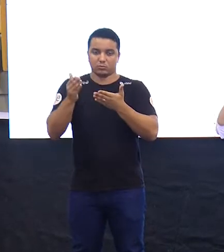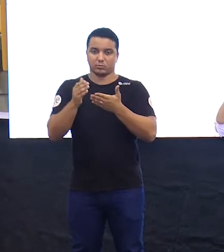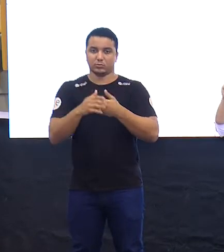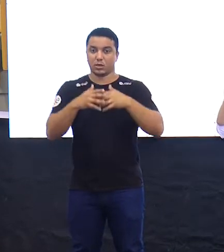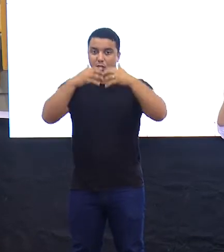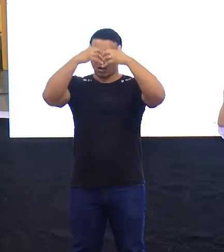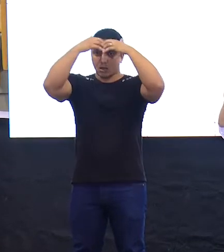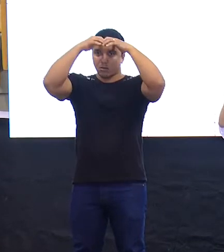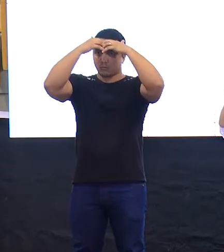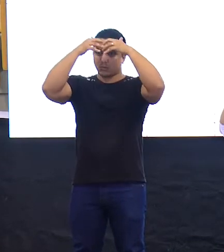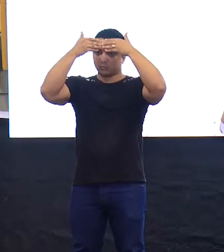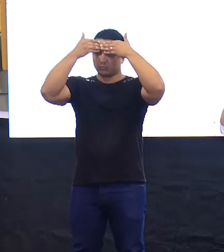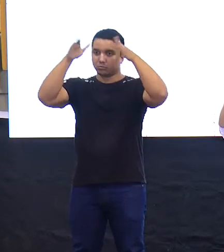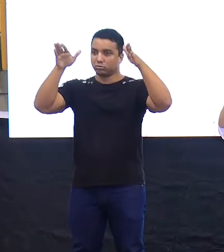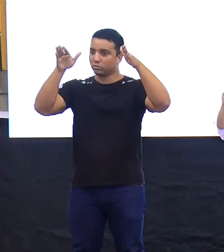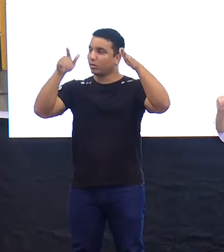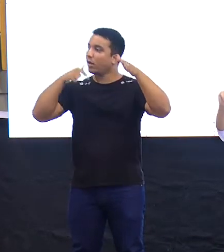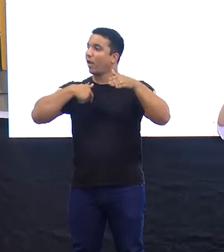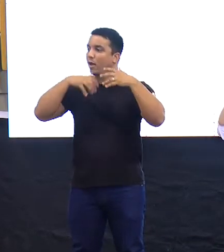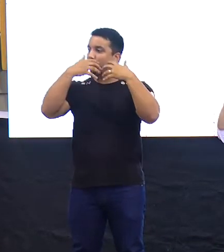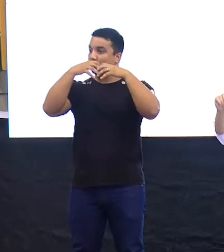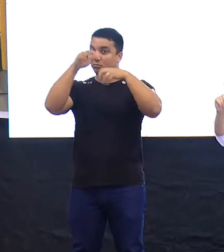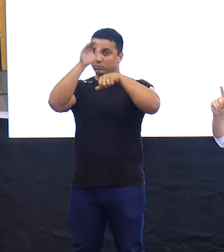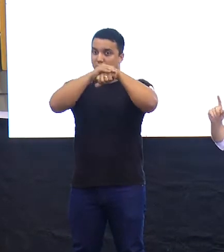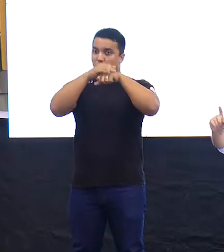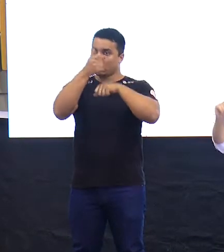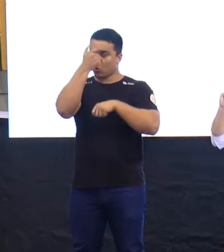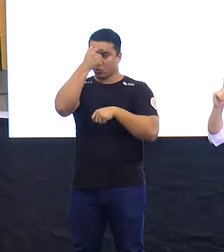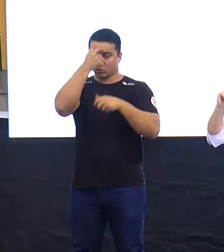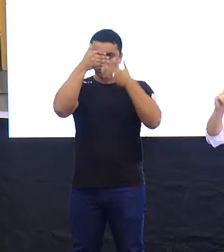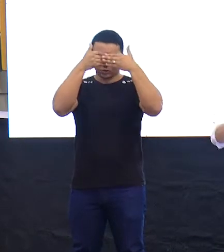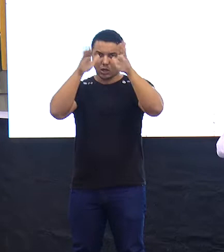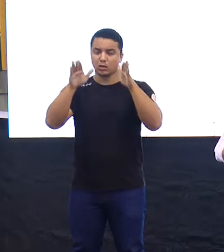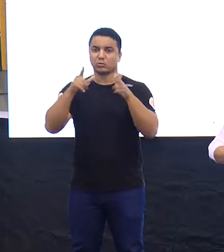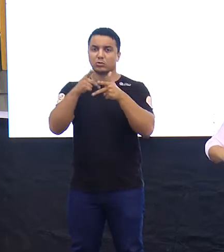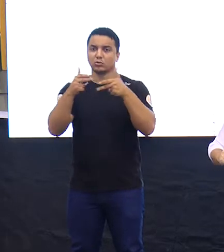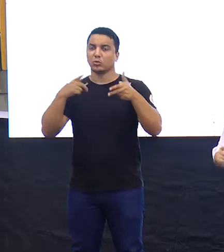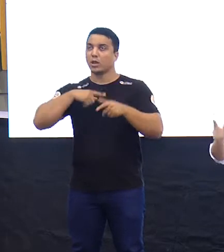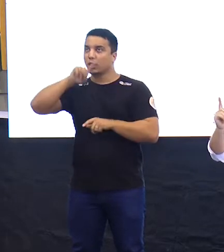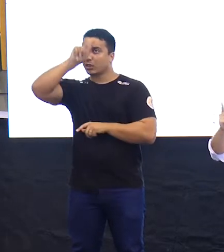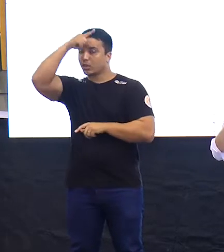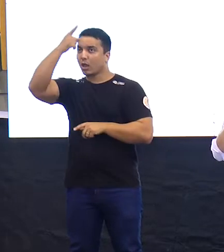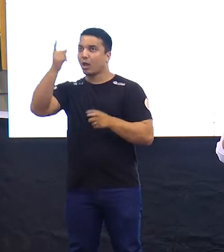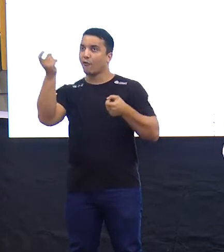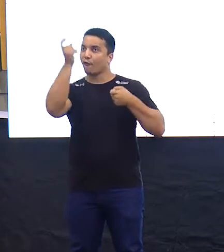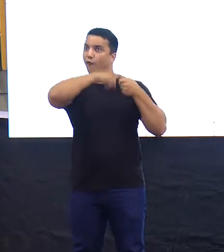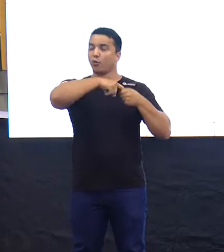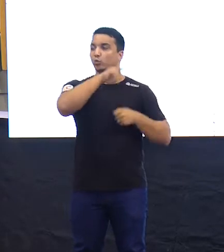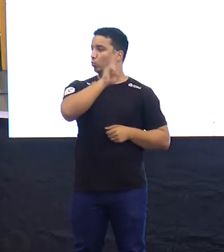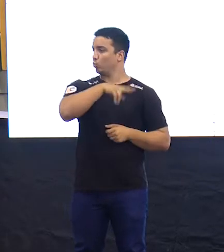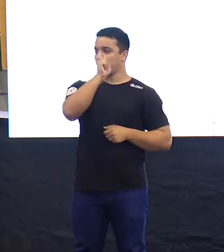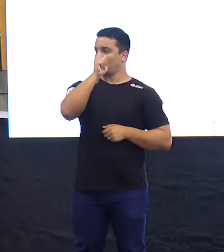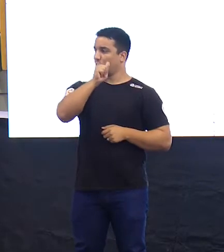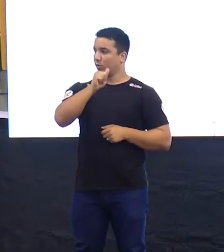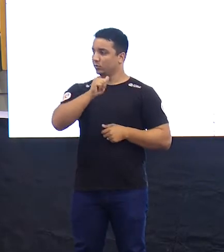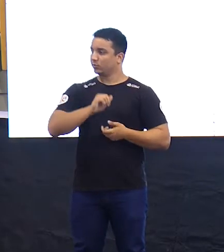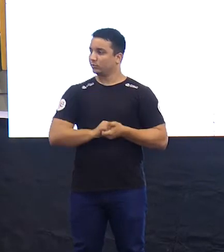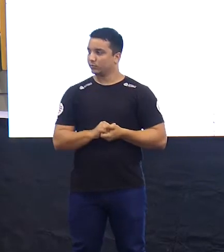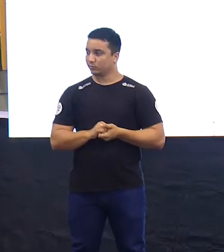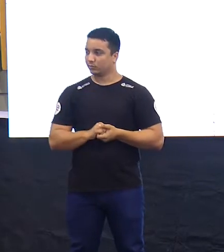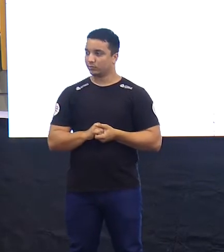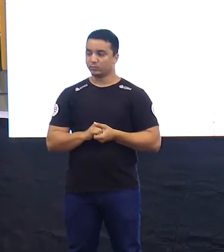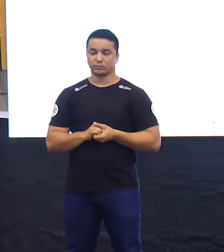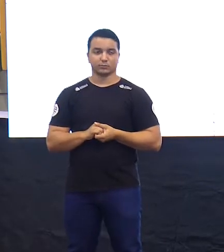A mente que se ama, a mente que se expande a uma nova ideia, jamais retorna ao seu